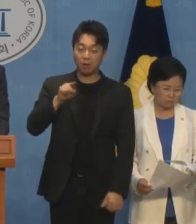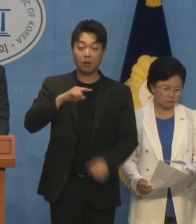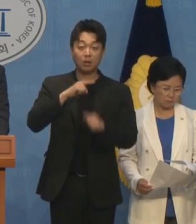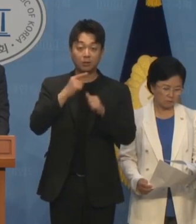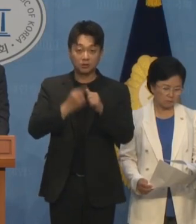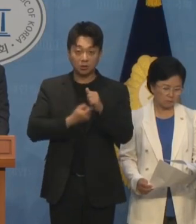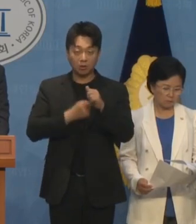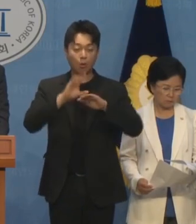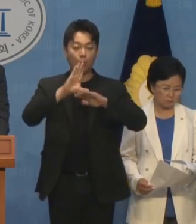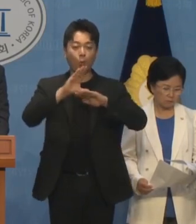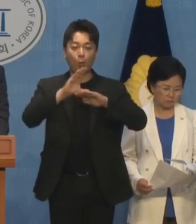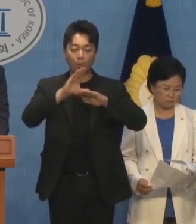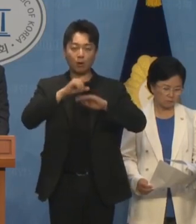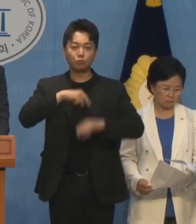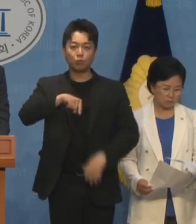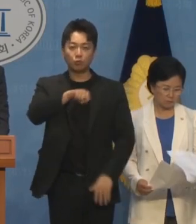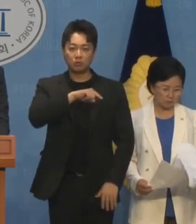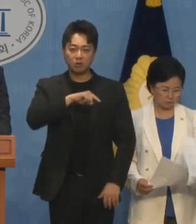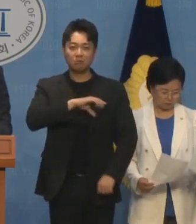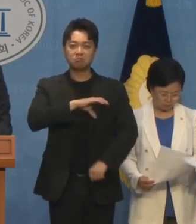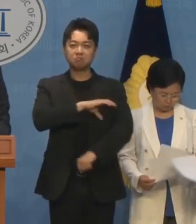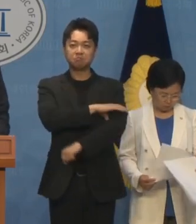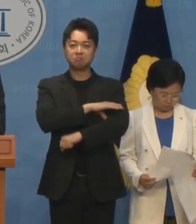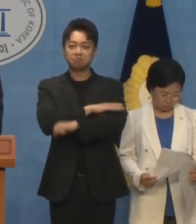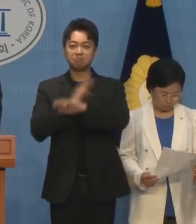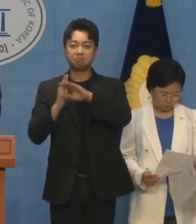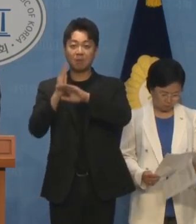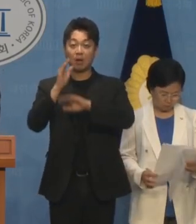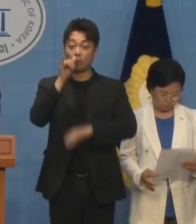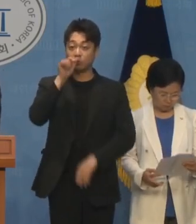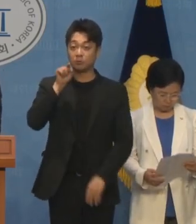공영방송 실권을 행사하고 있지 않습니까?